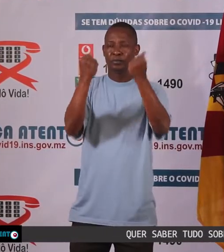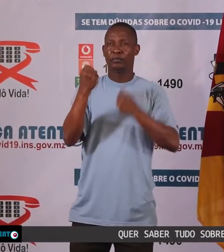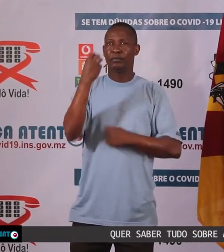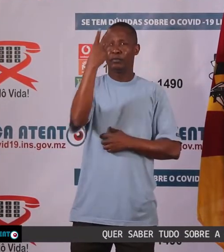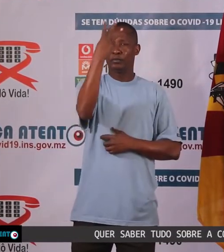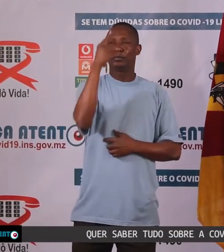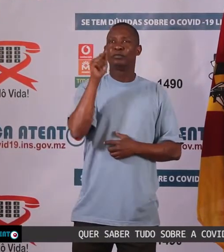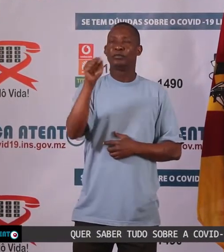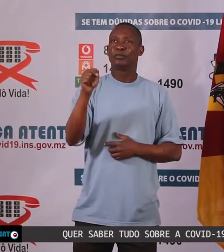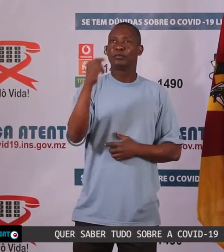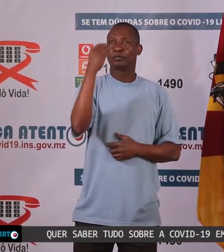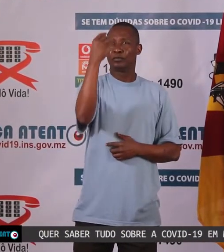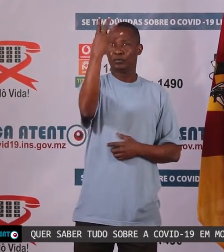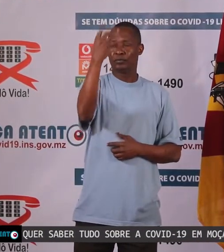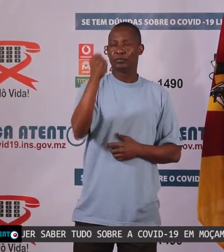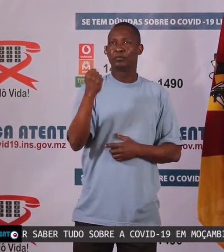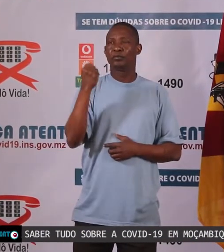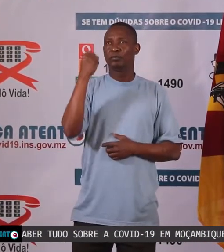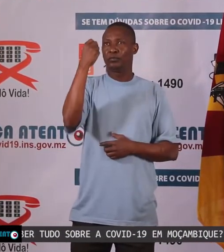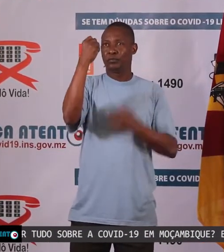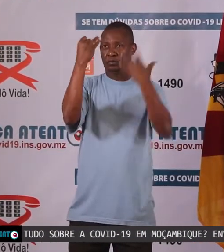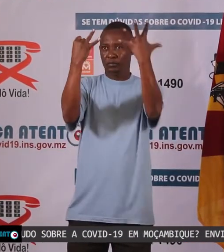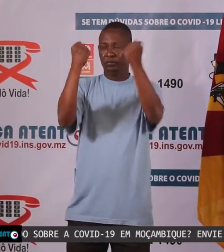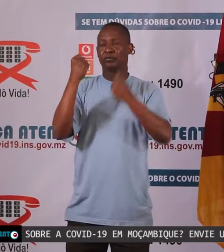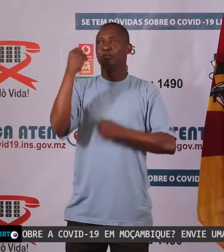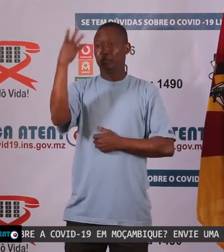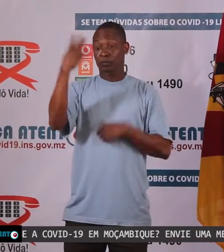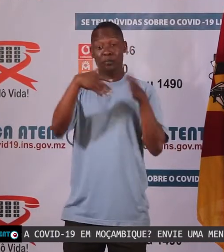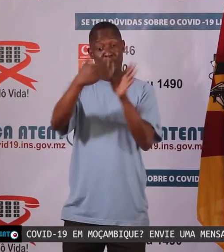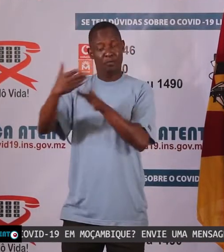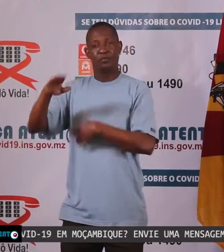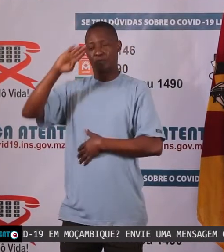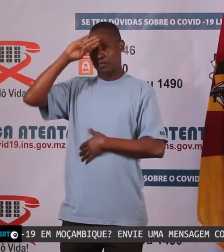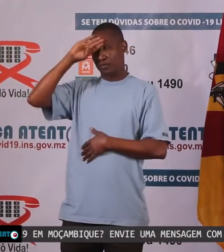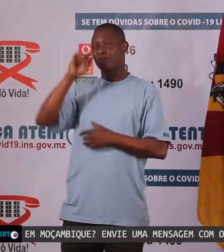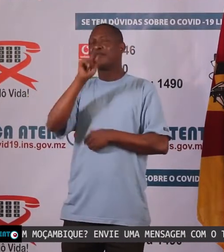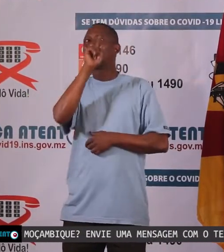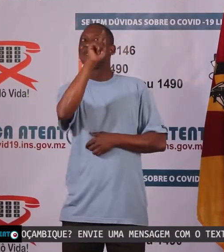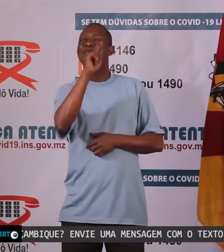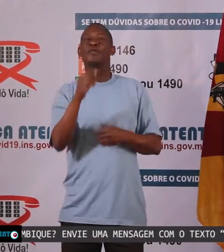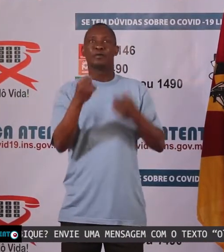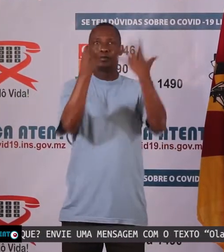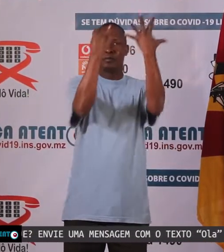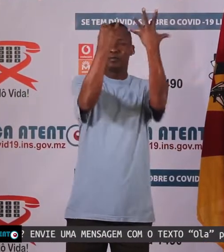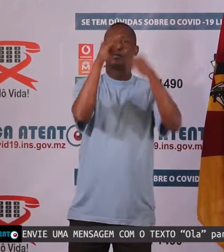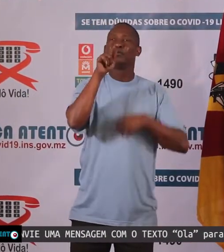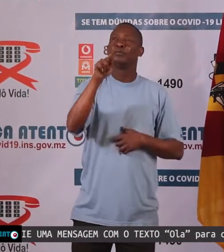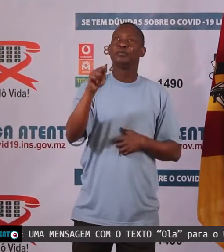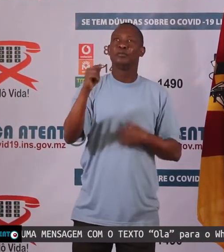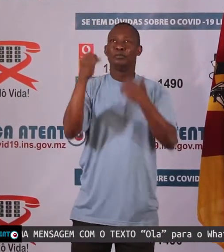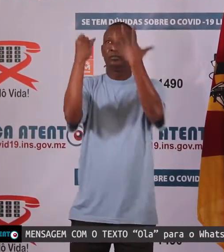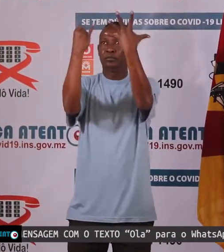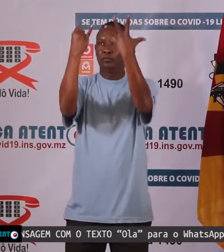183.474 casos cumulativos de infecção de Covid-19, dos quais 6.607 ocorreram nas